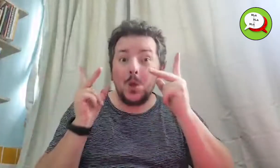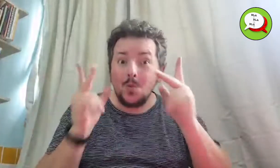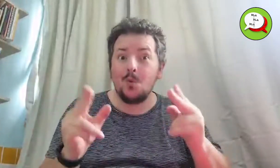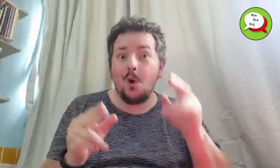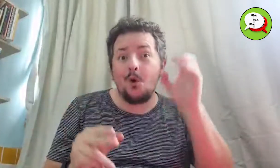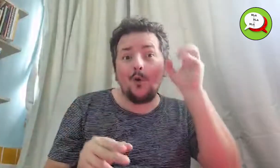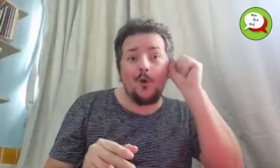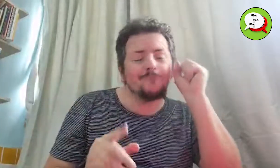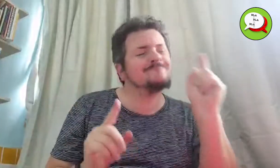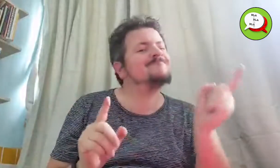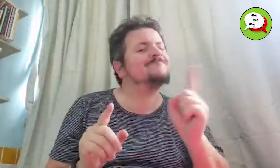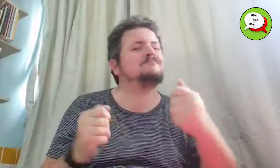não